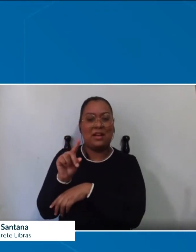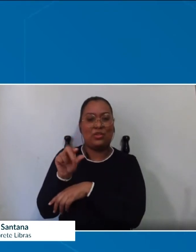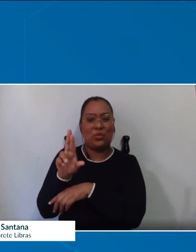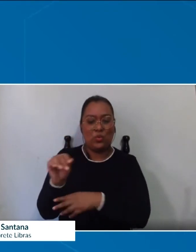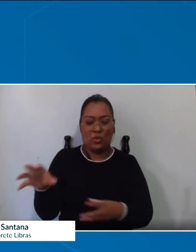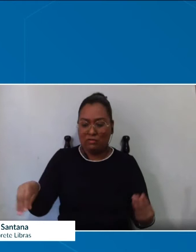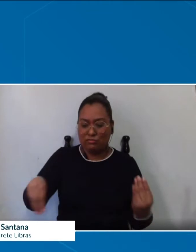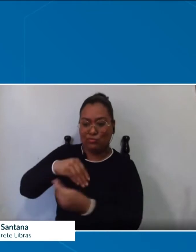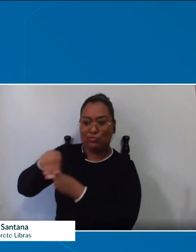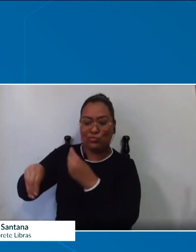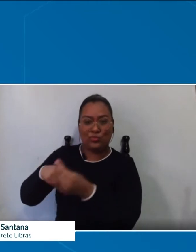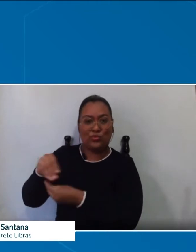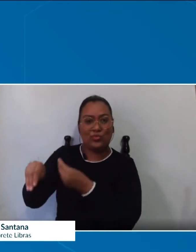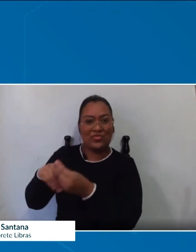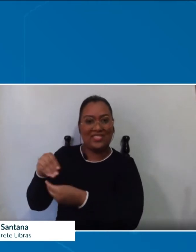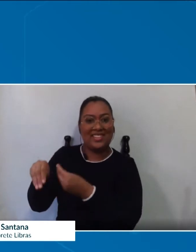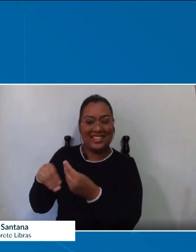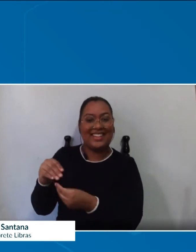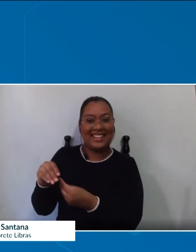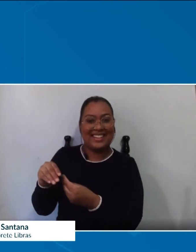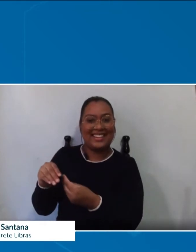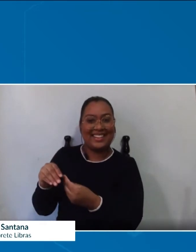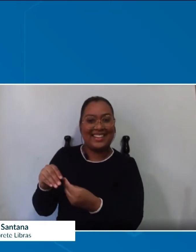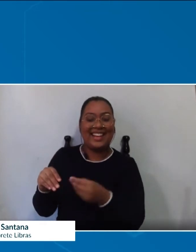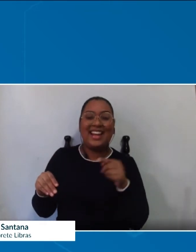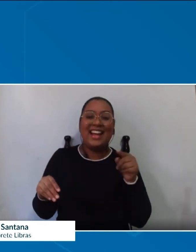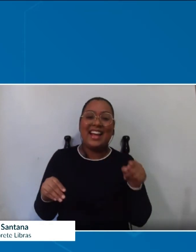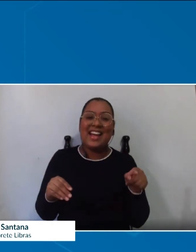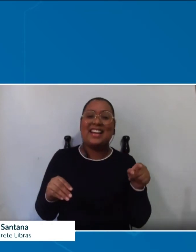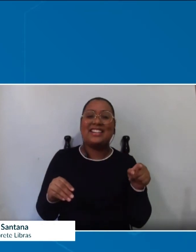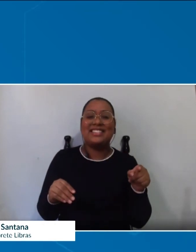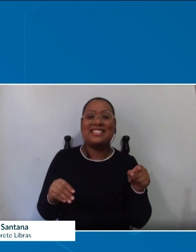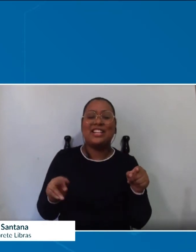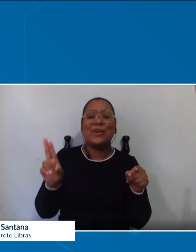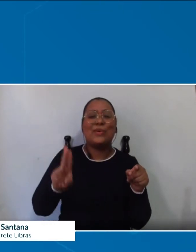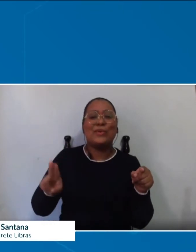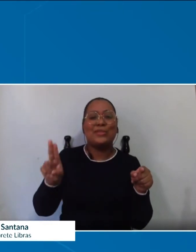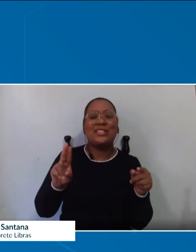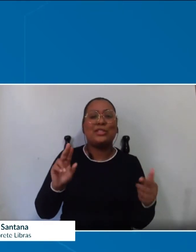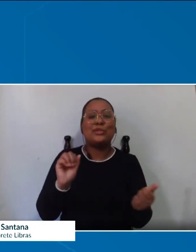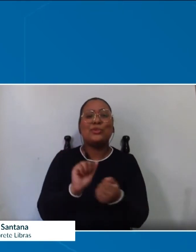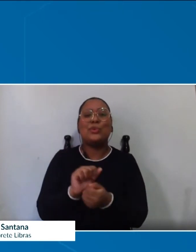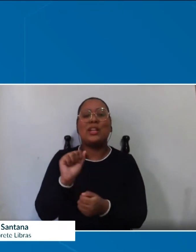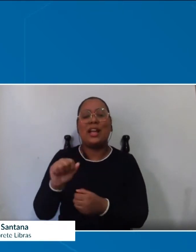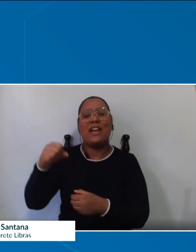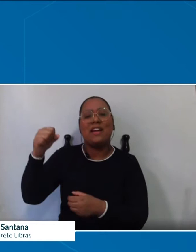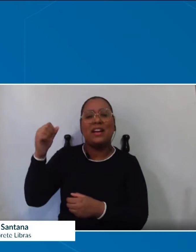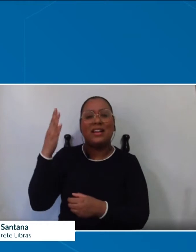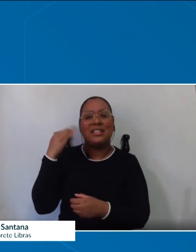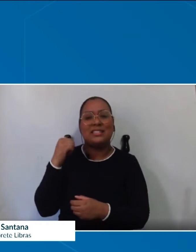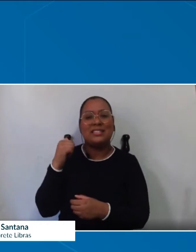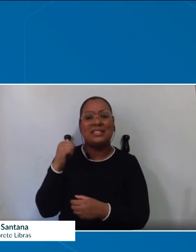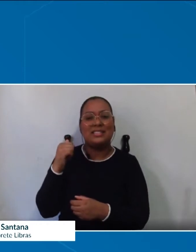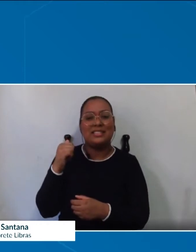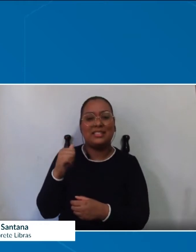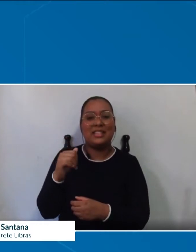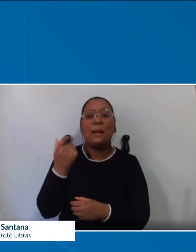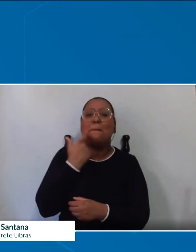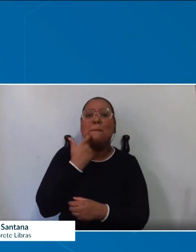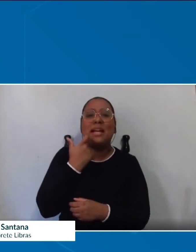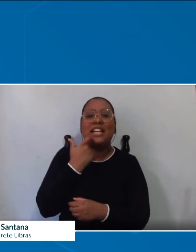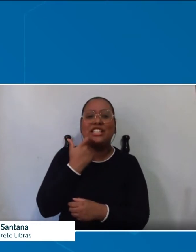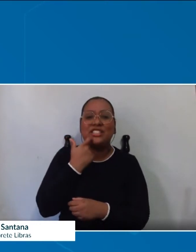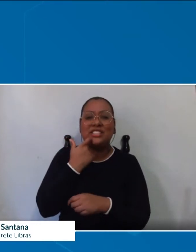e incorporamos com outro subproduto, que é uma farinha das aparas de tilápia. Quando